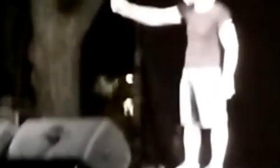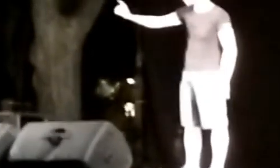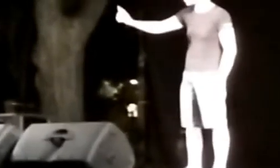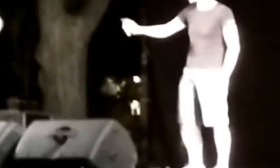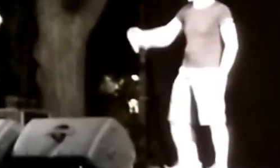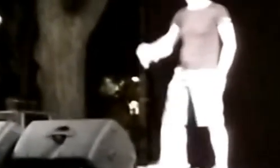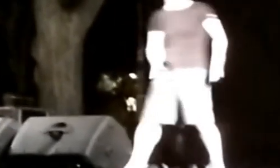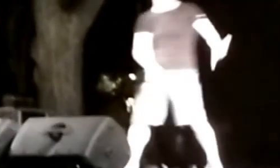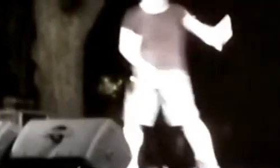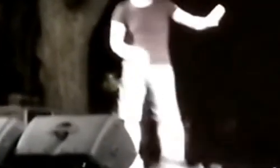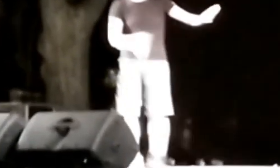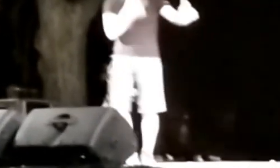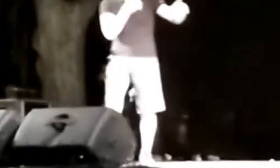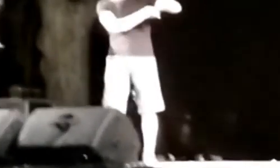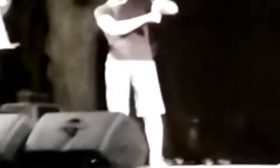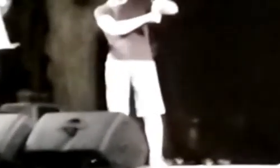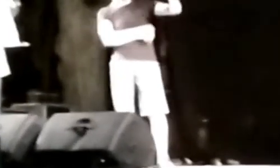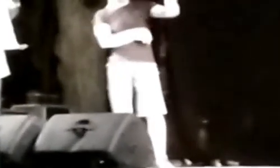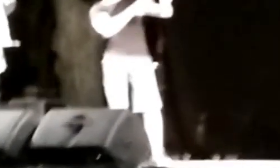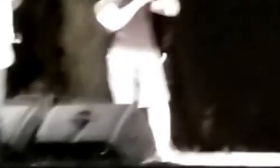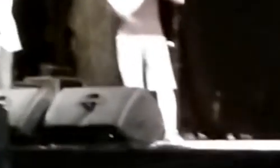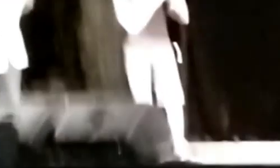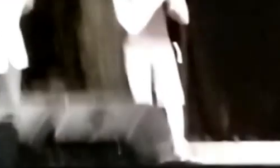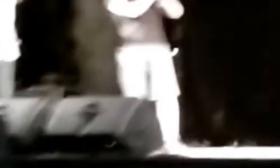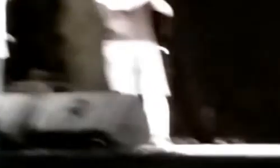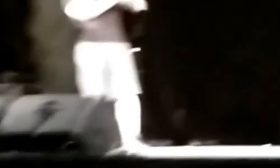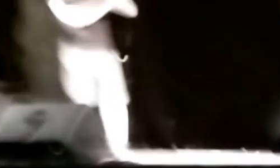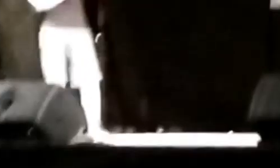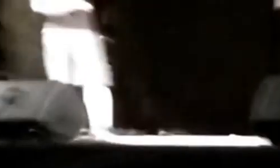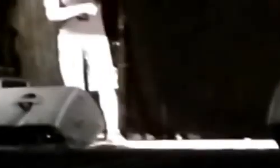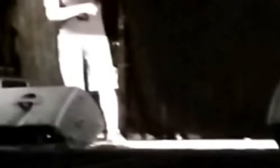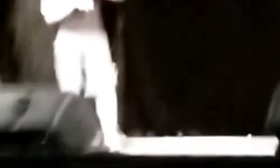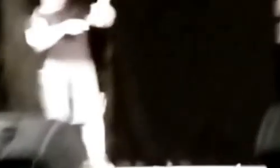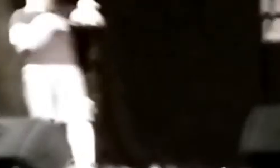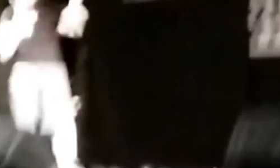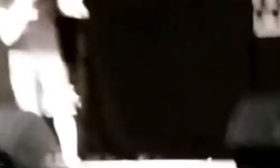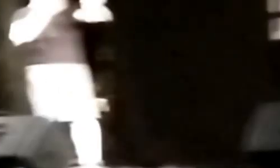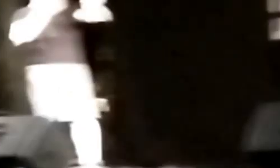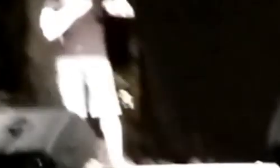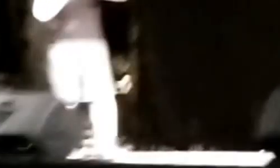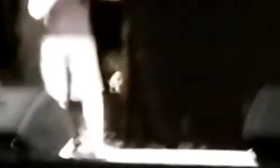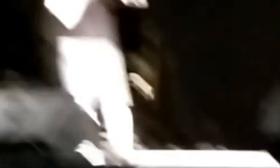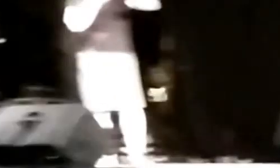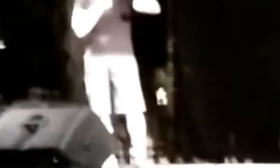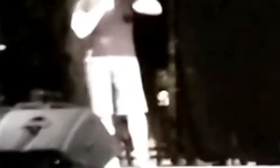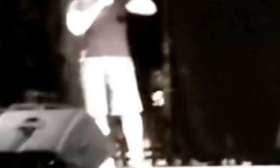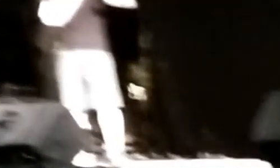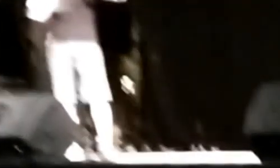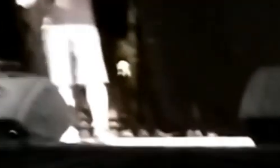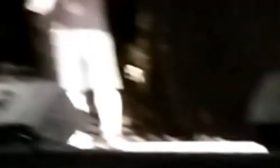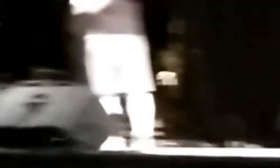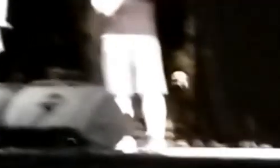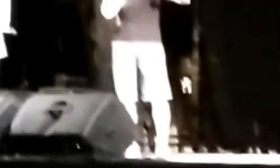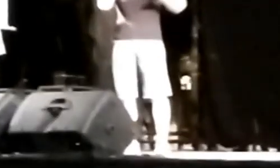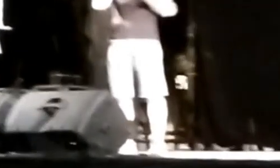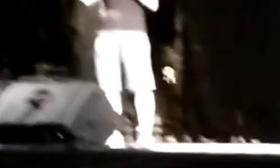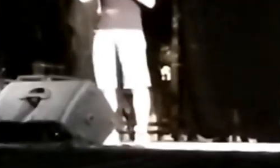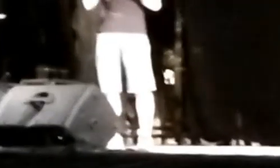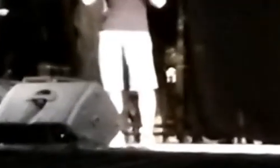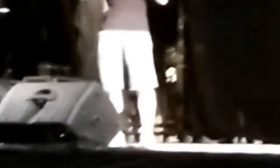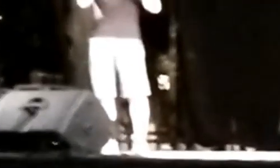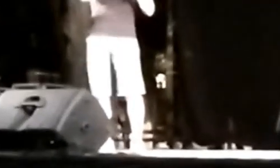A ver, vostè diu que això és casa seva. A veure, claro. aquest pis era d'un particular que no va pagar la hipoteca, llavors això va